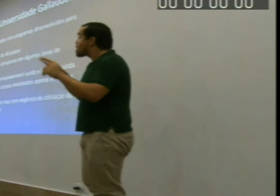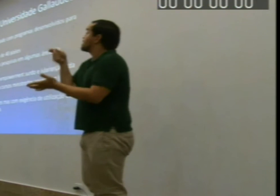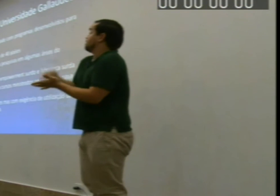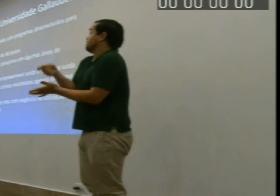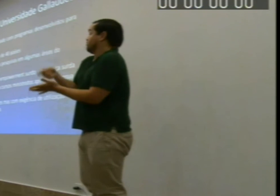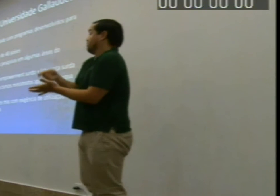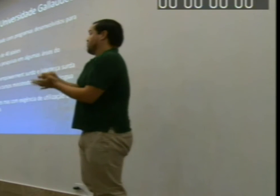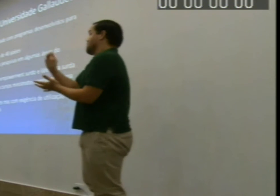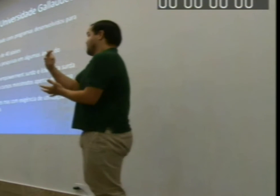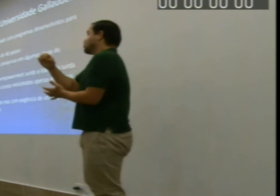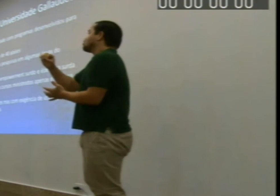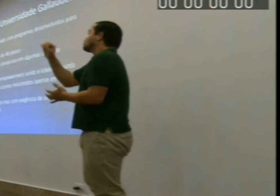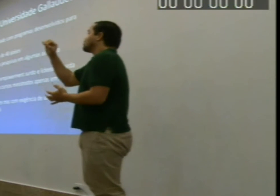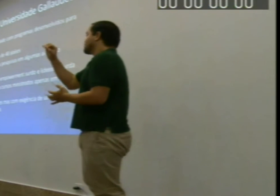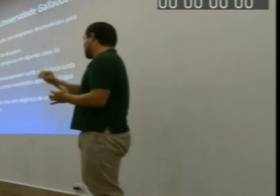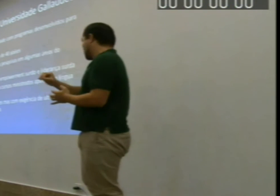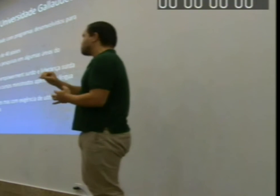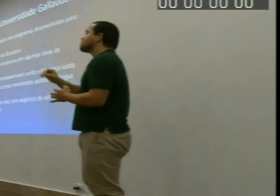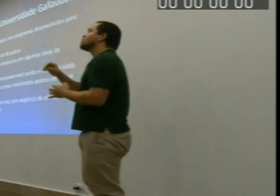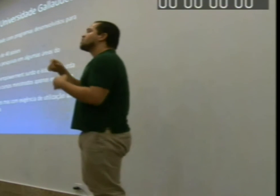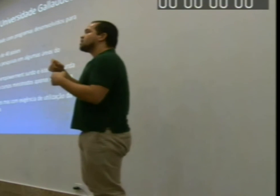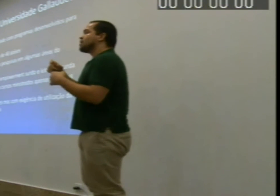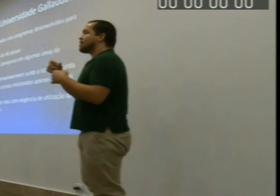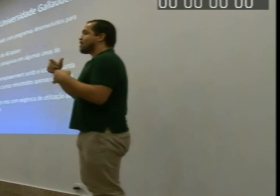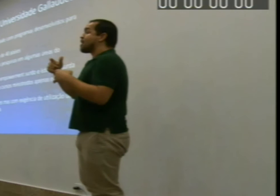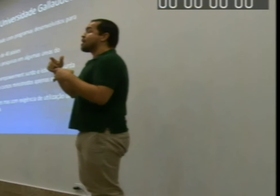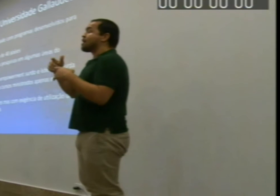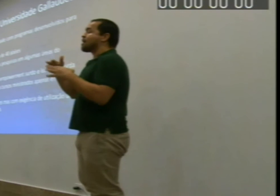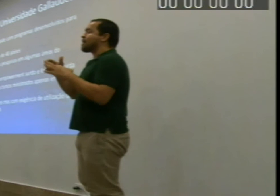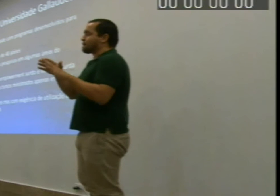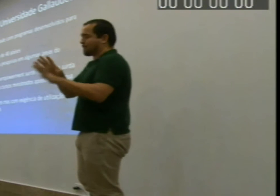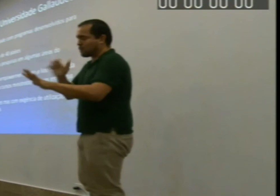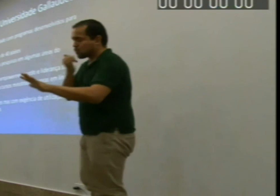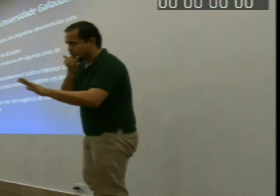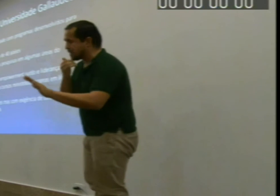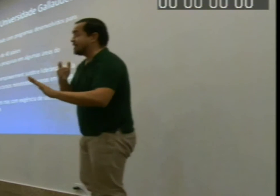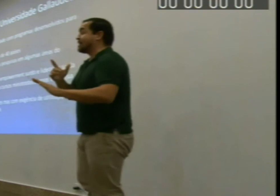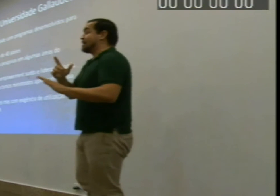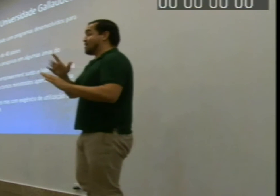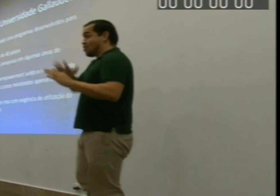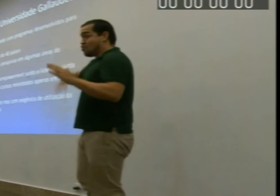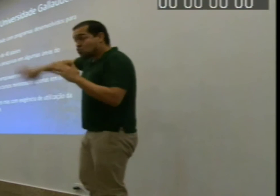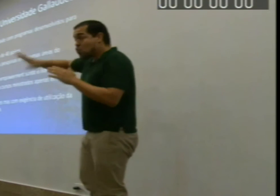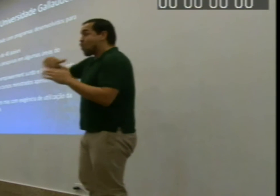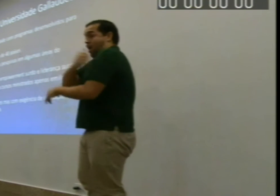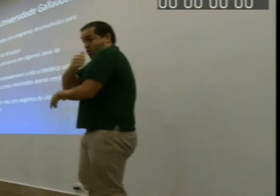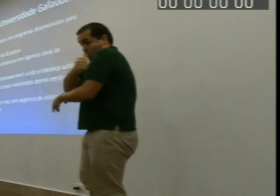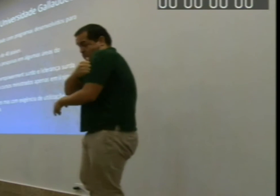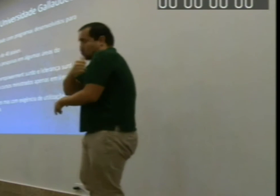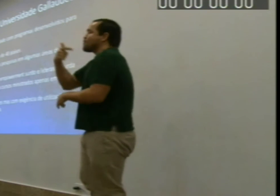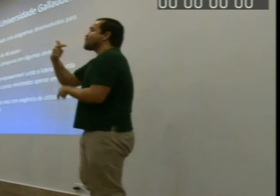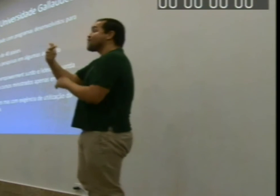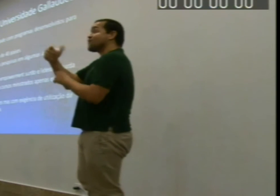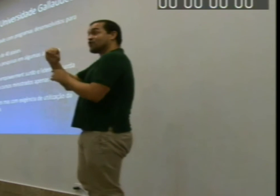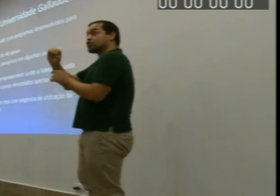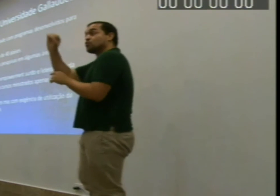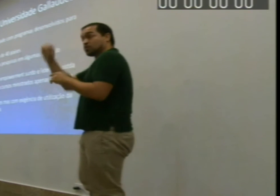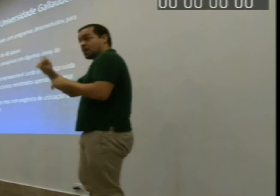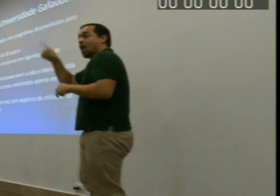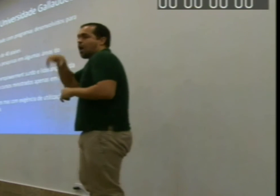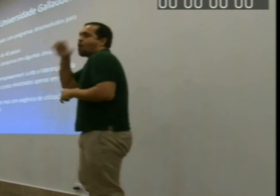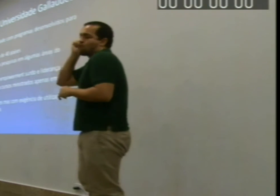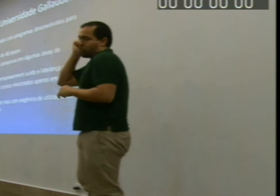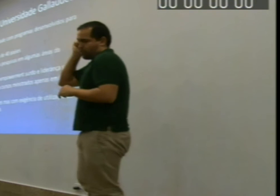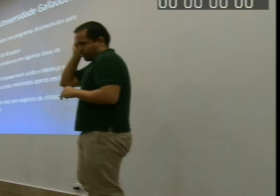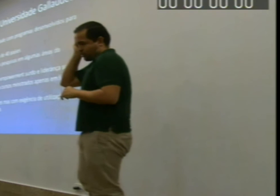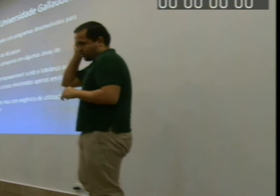na Mas a cobrança de é que de 20% que todos os alunos eh